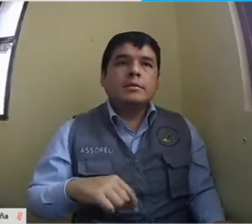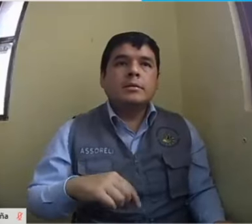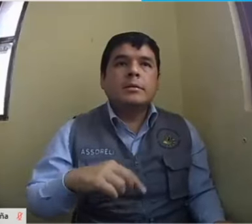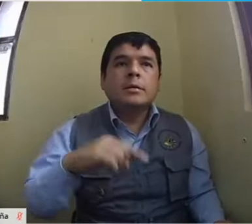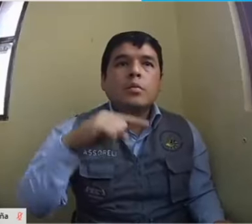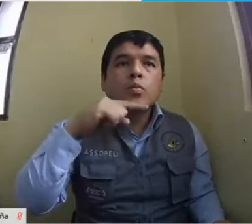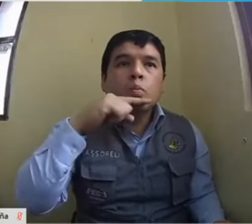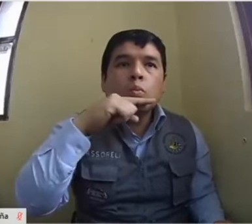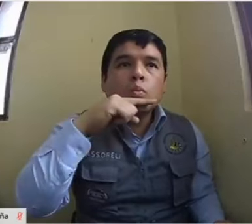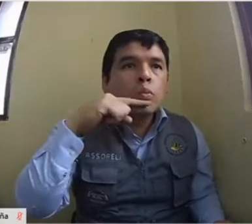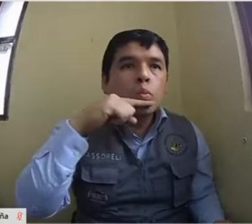Ella,